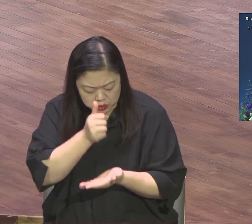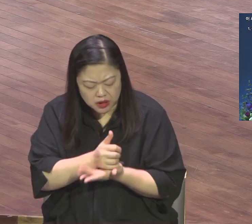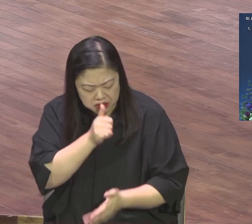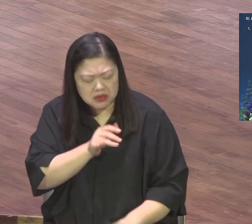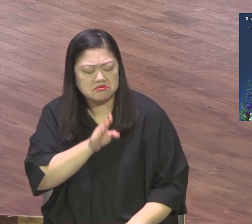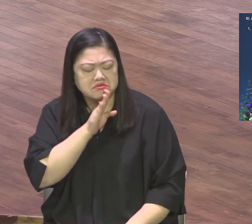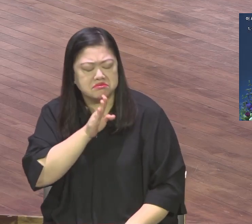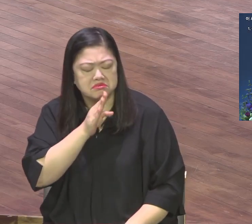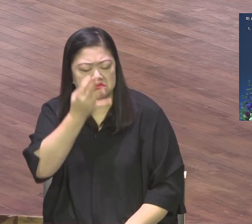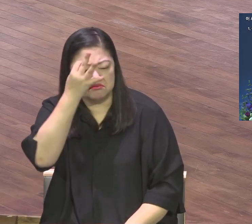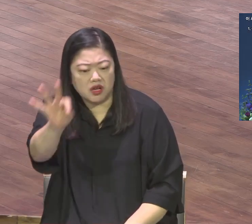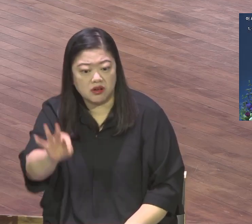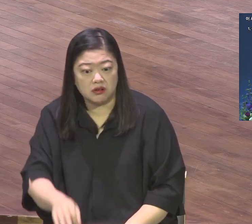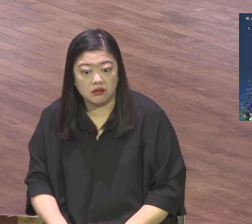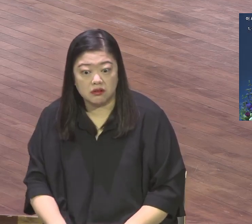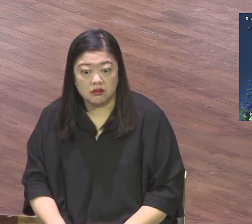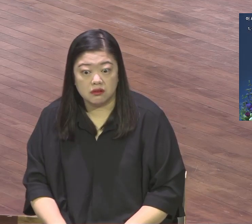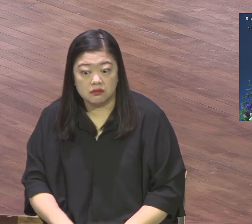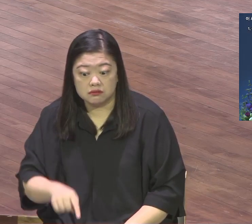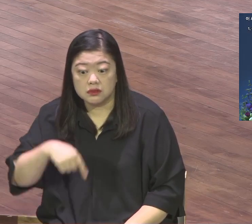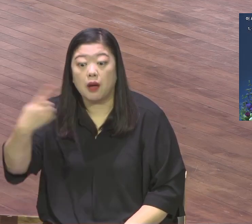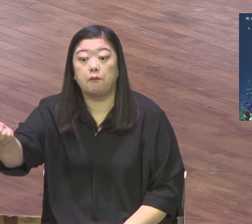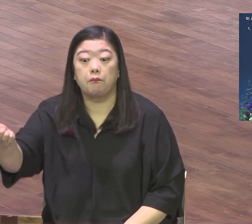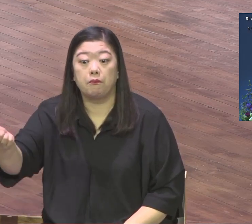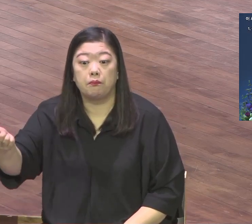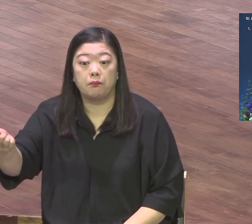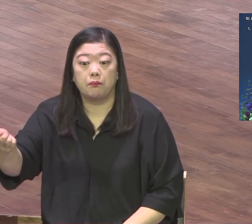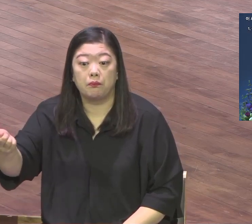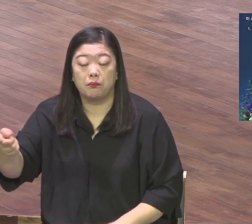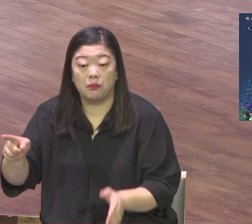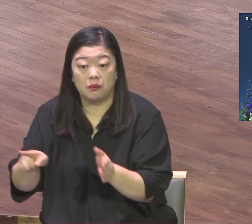없다니까요. 세례와 세례 가지는 구원이 없다니까요.